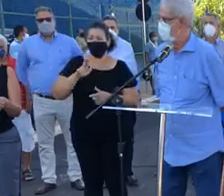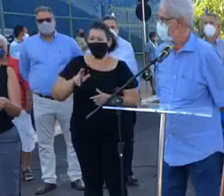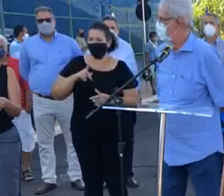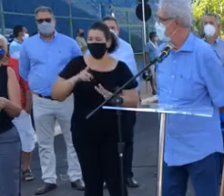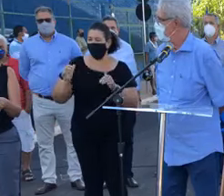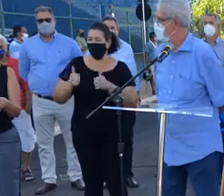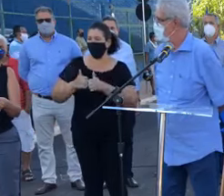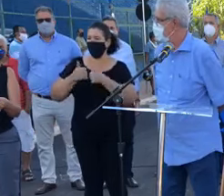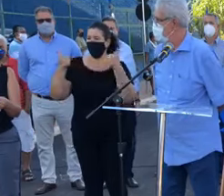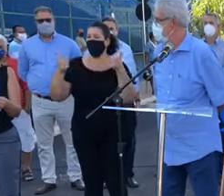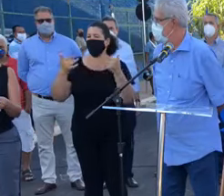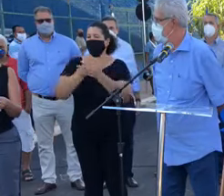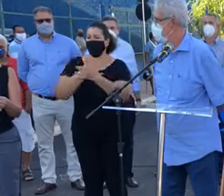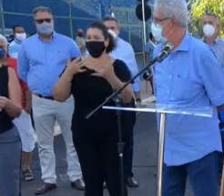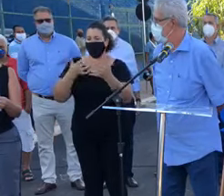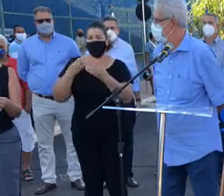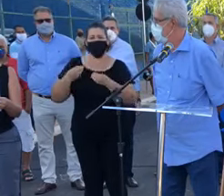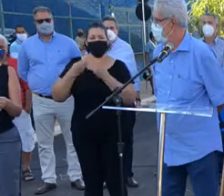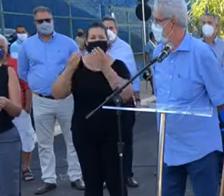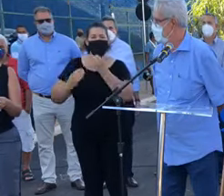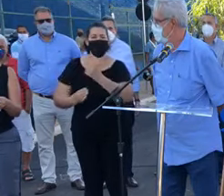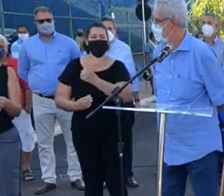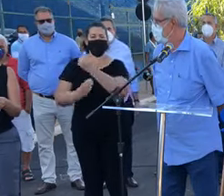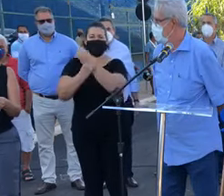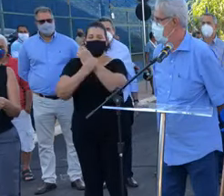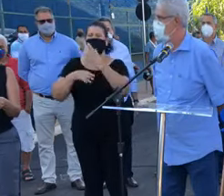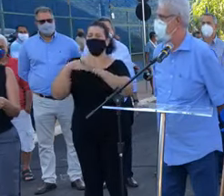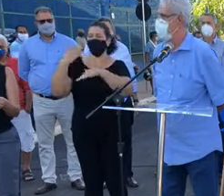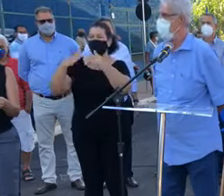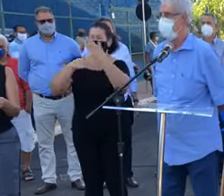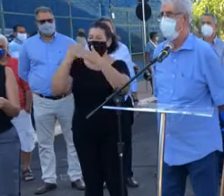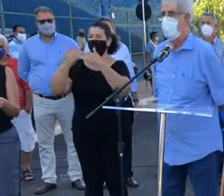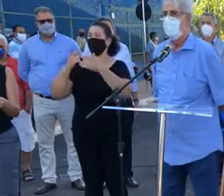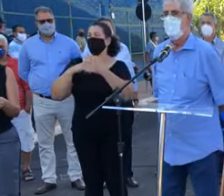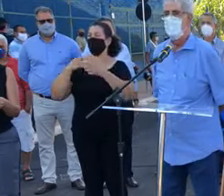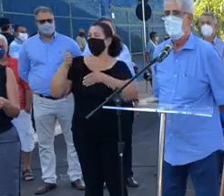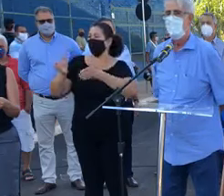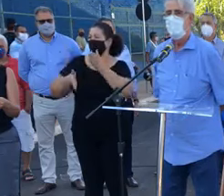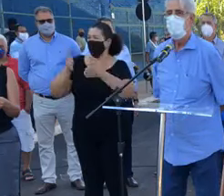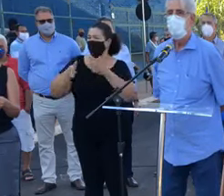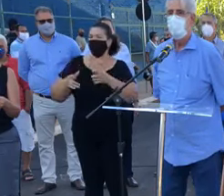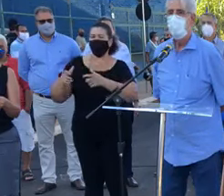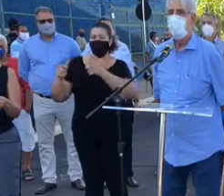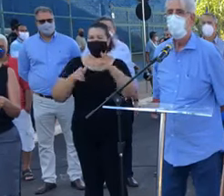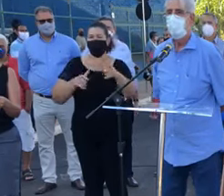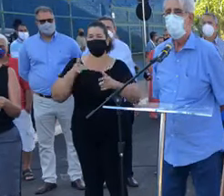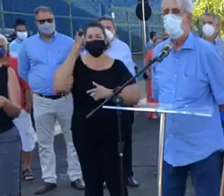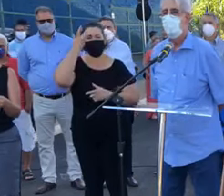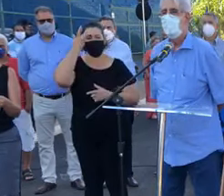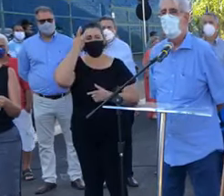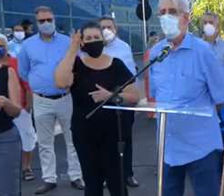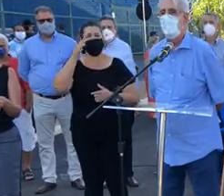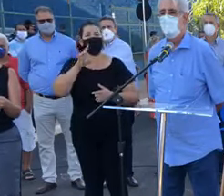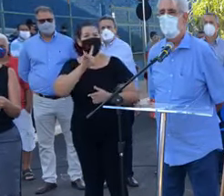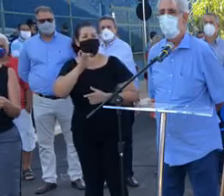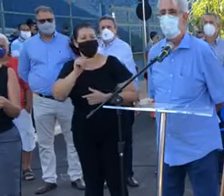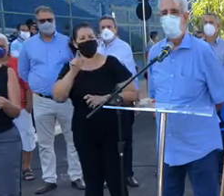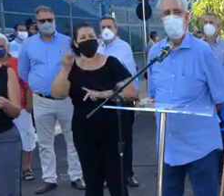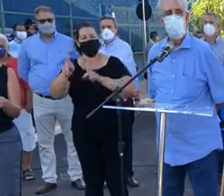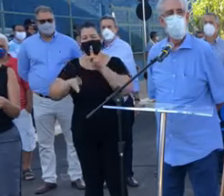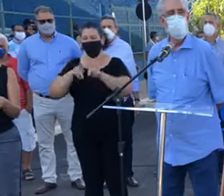o trânsito, aumentando a segurança, promovendo mais acesso aos bairros para facilitar o dia a dia